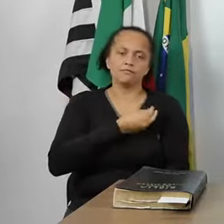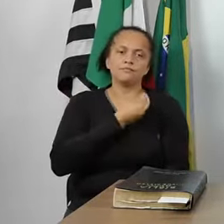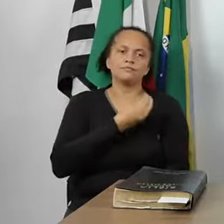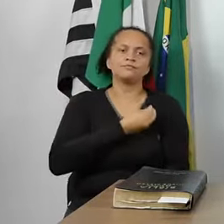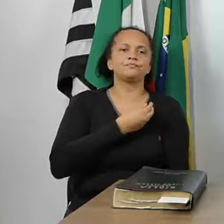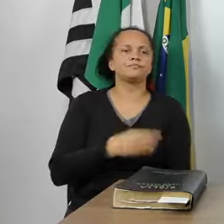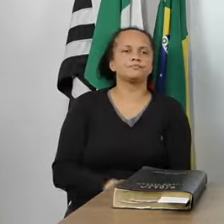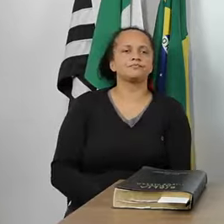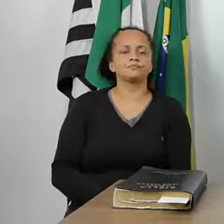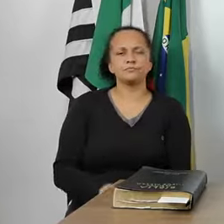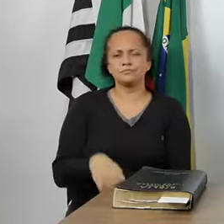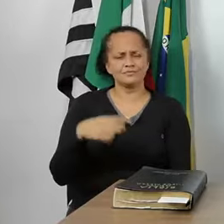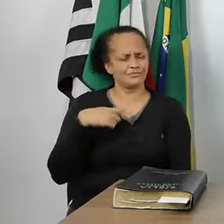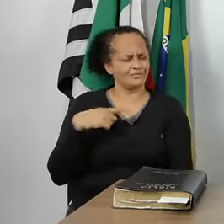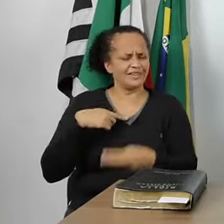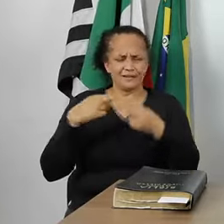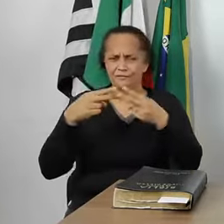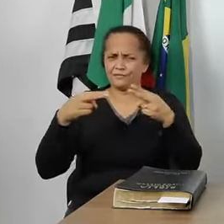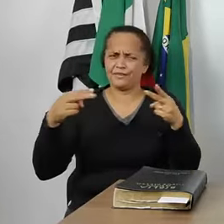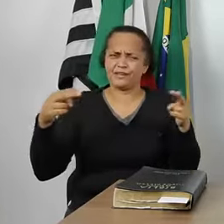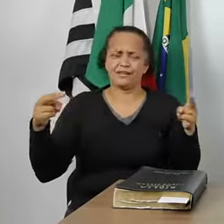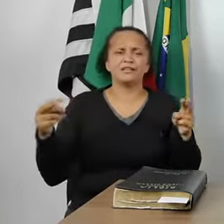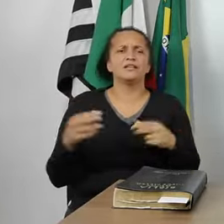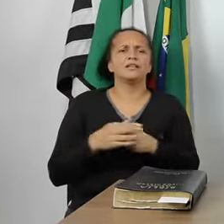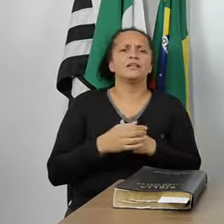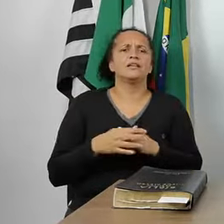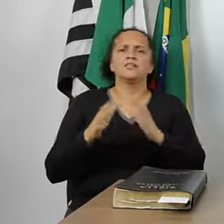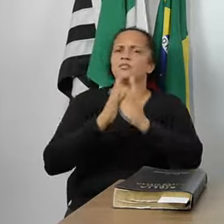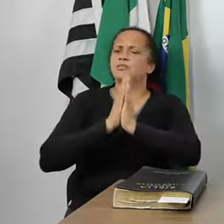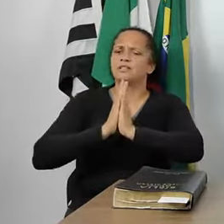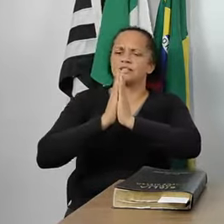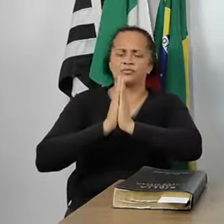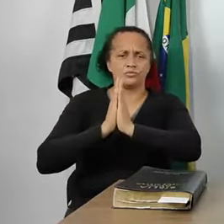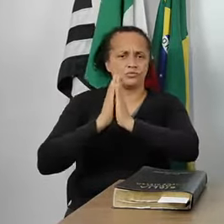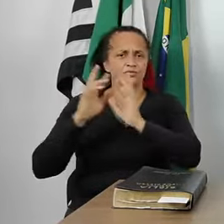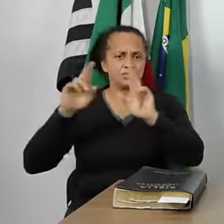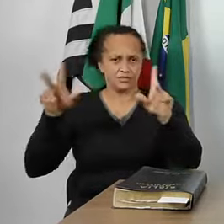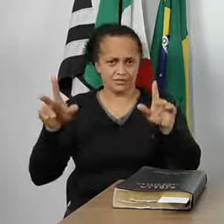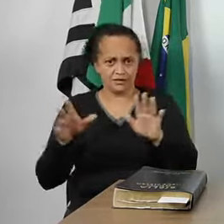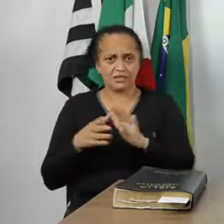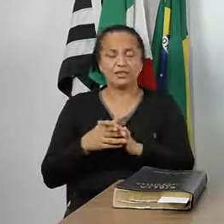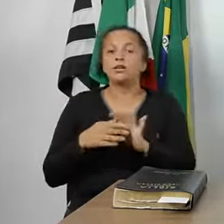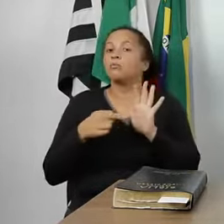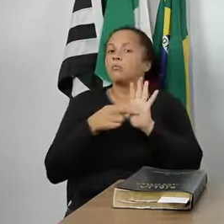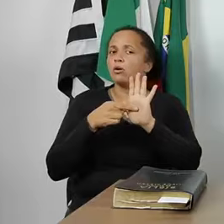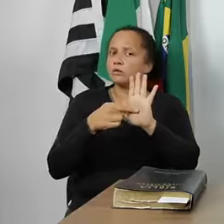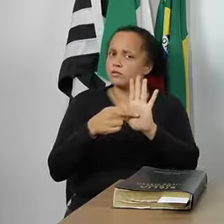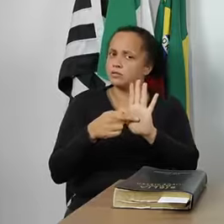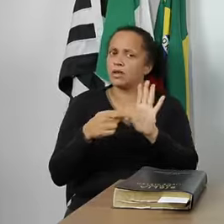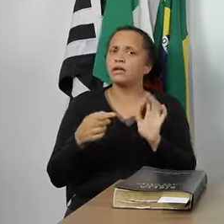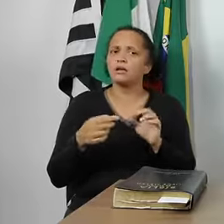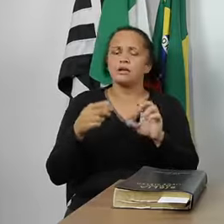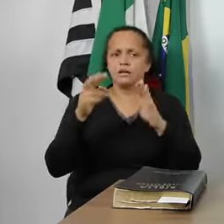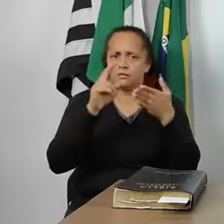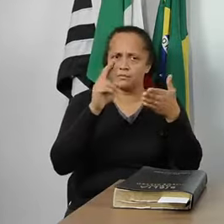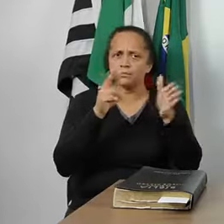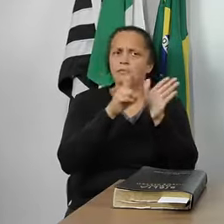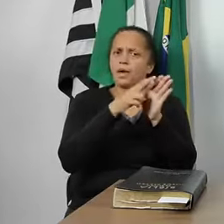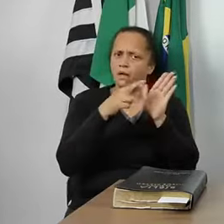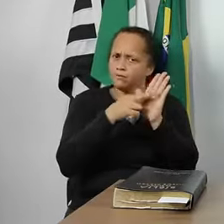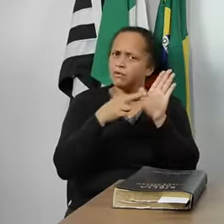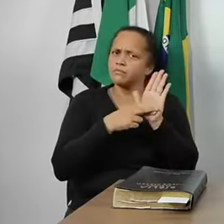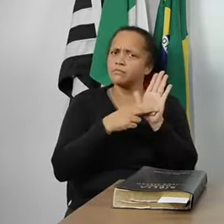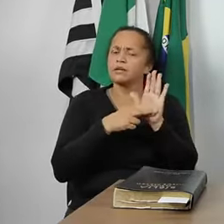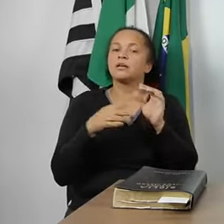Existem vários tipos de oração, né? Eu vou citar algumas delas aqui, não vou explicar uma por uma, mas eu